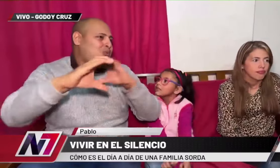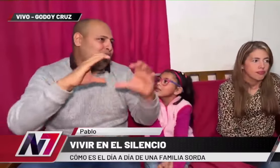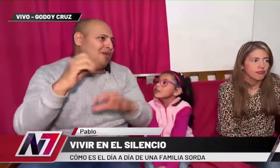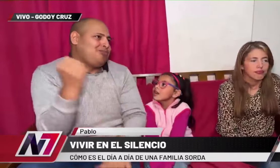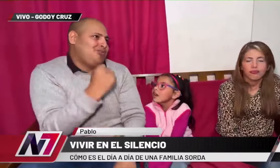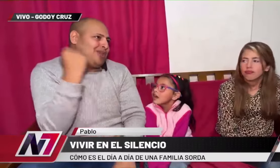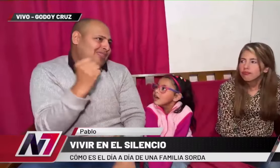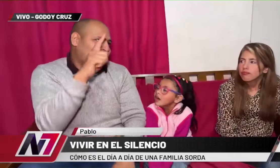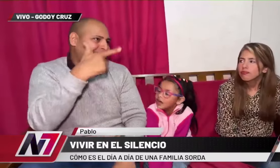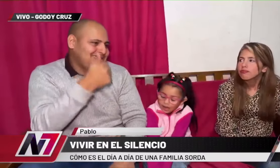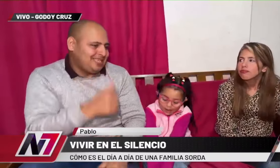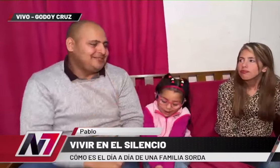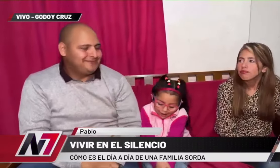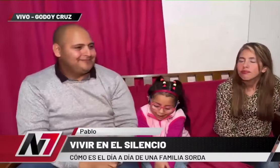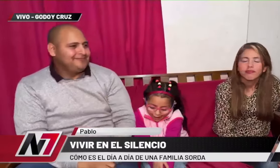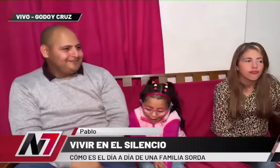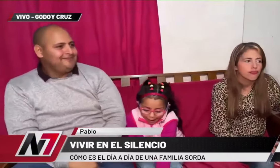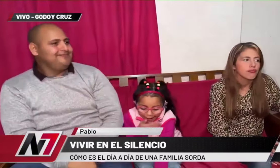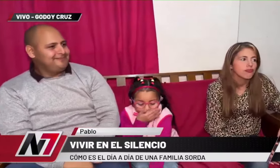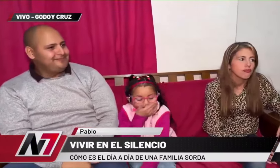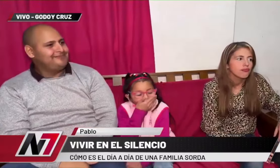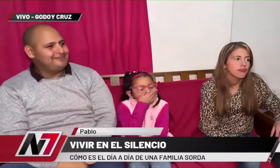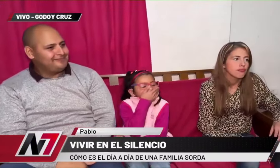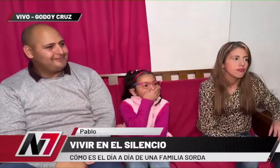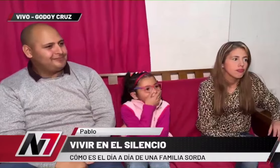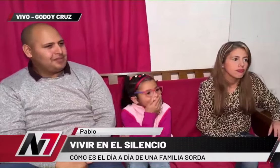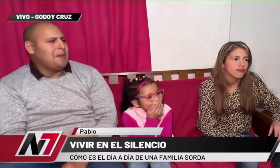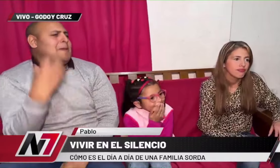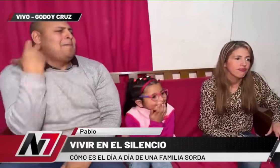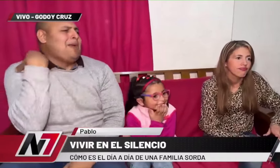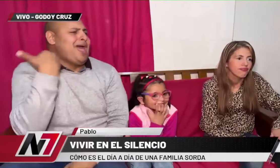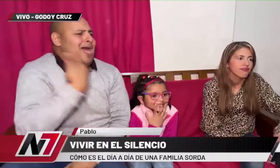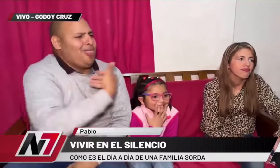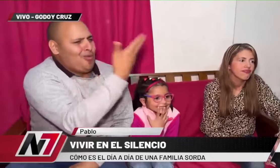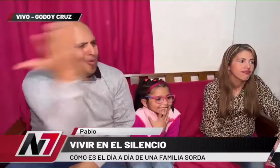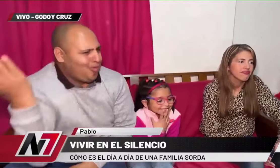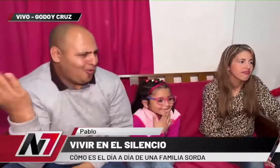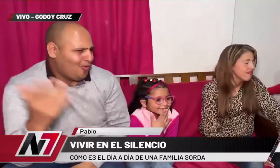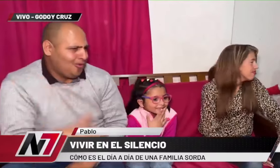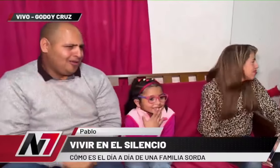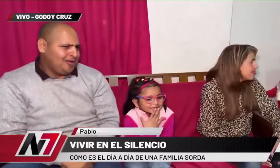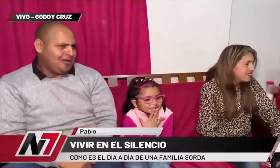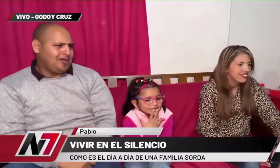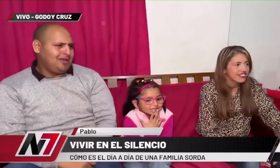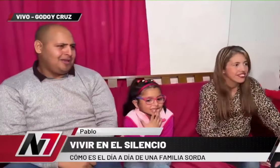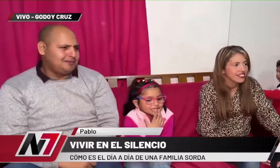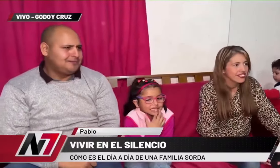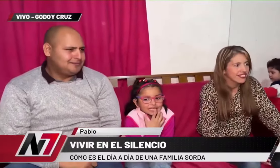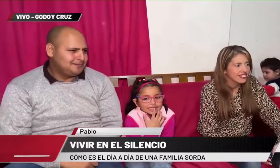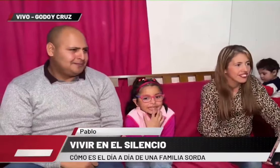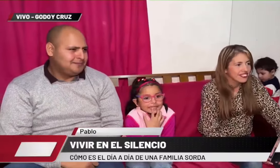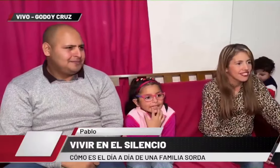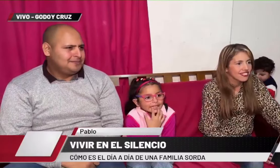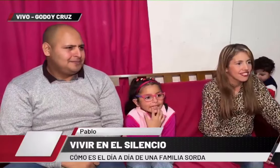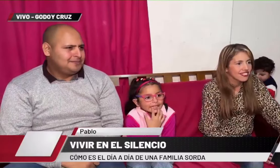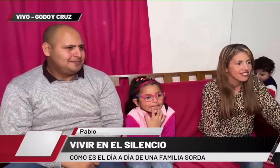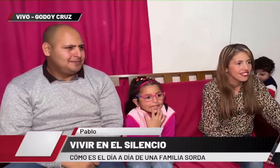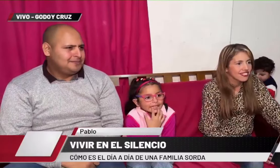aprenda lengua de señas, porque es importante para que se pueda movilizar la comunidad sorda dentro de la sociedad. Que la lengua de señas sea